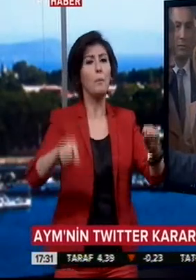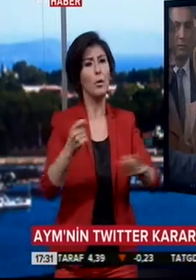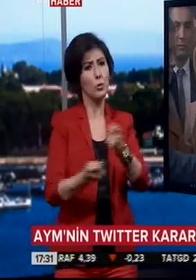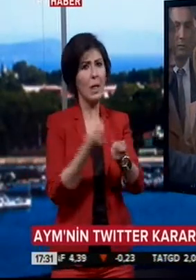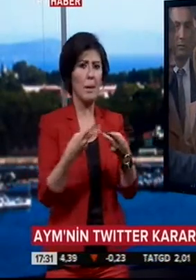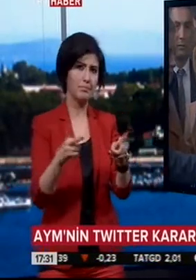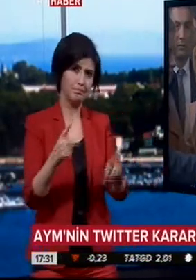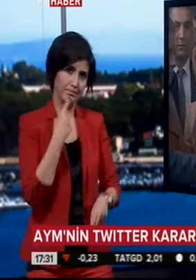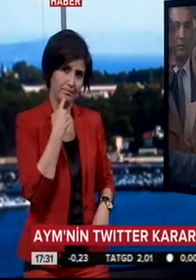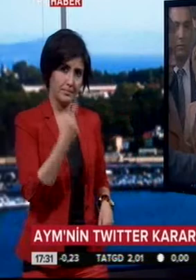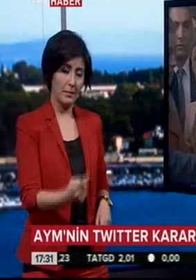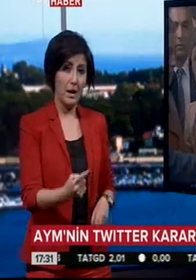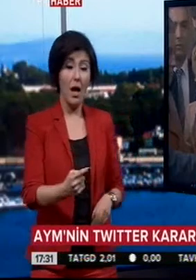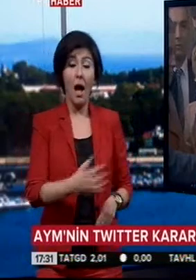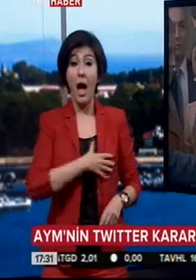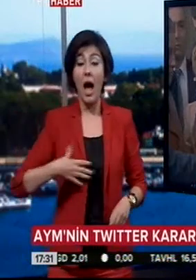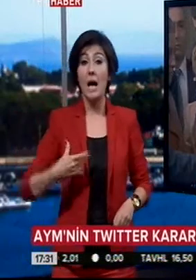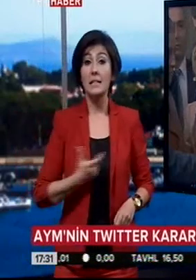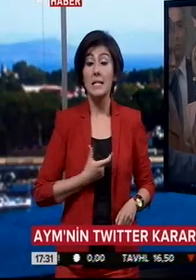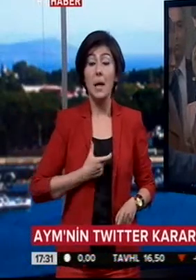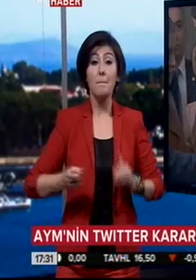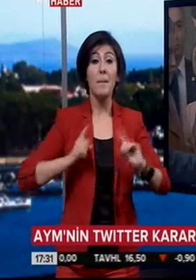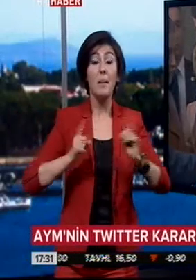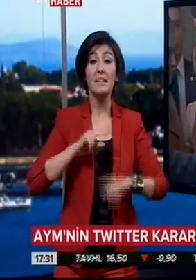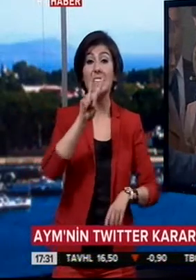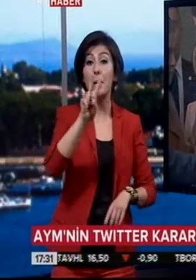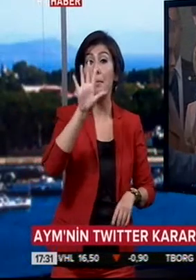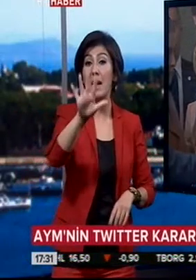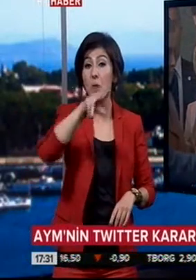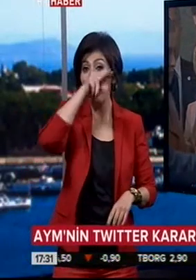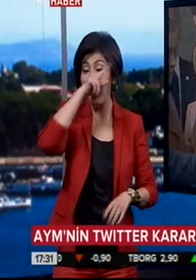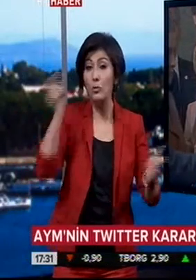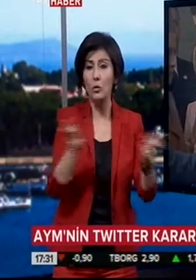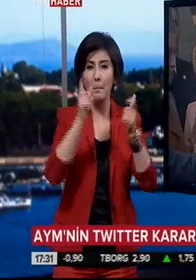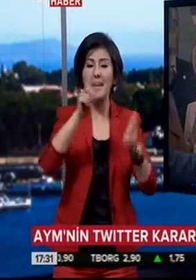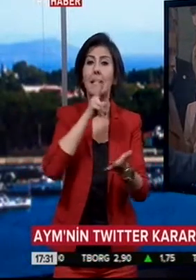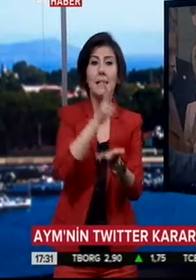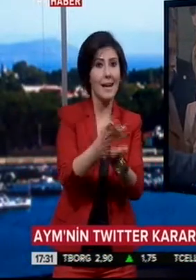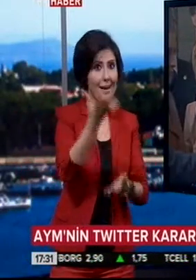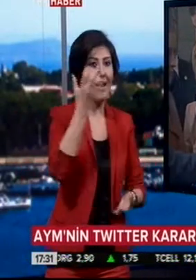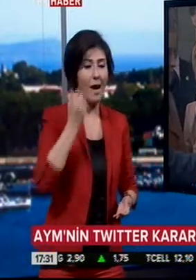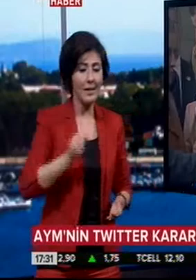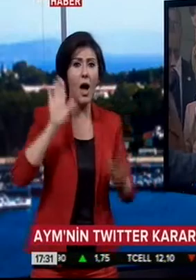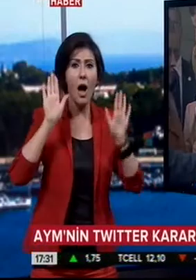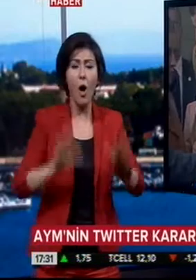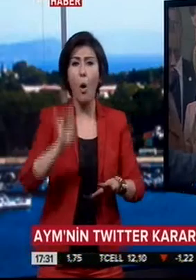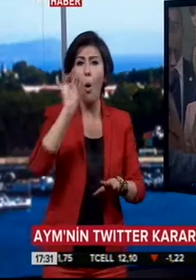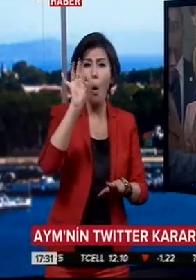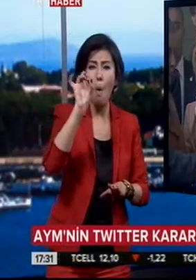yapabileceğini ifade etti. Anayasa Mahkemesi'nin 25 Mart'taki toplantısında bir karar alındığını ancak 15.